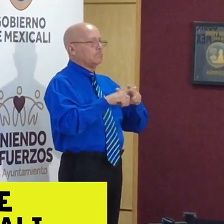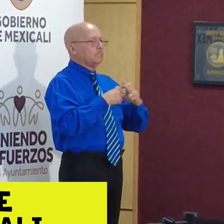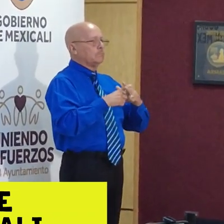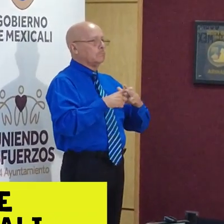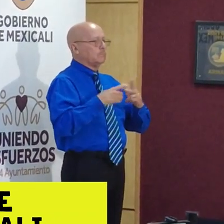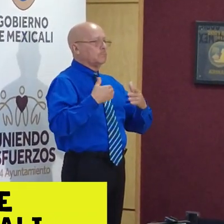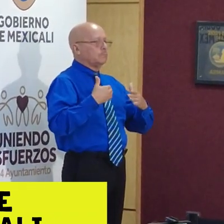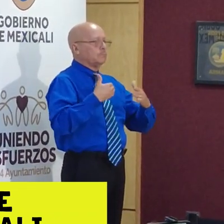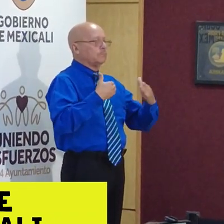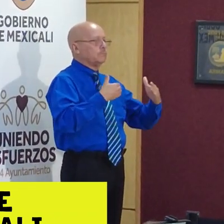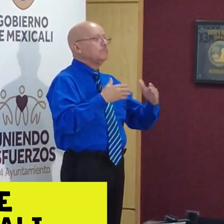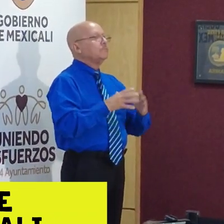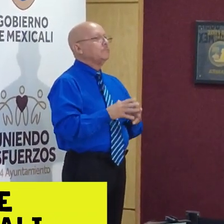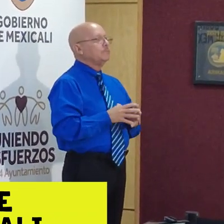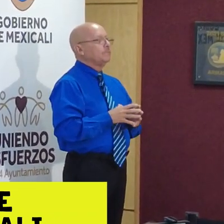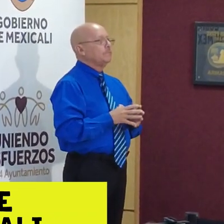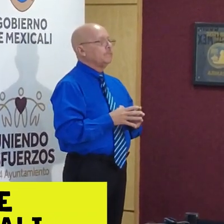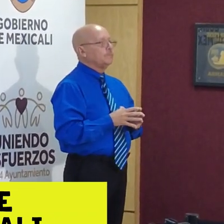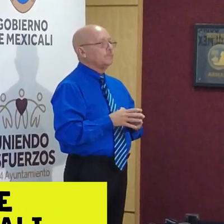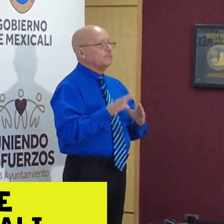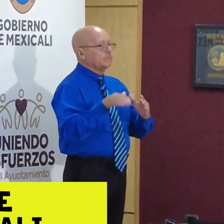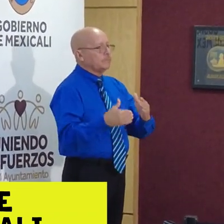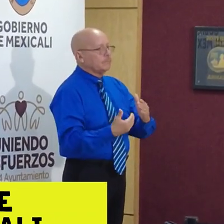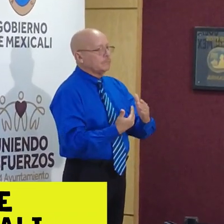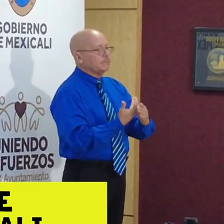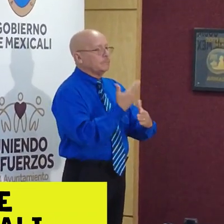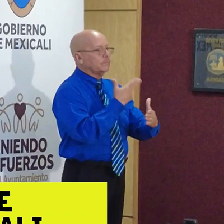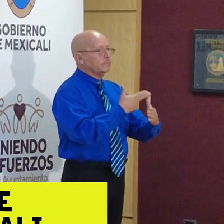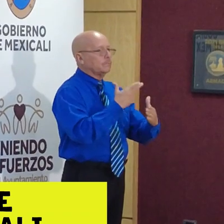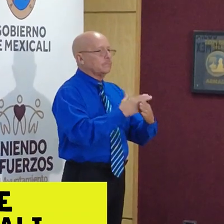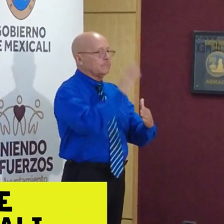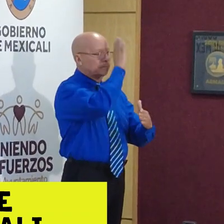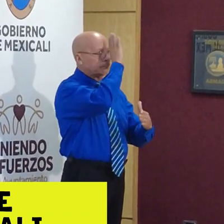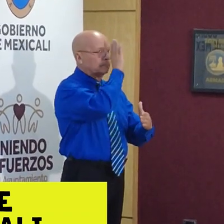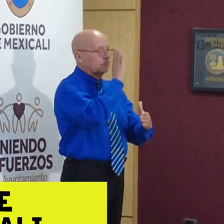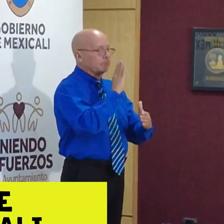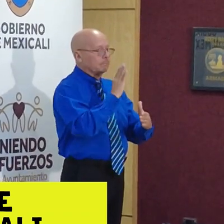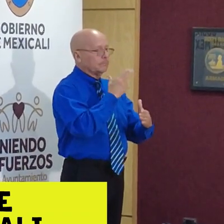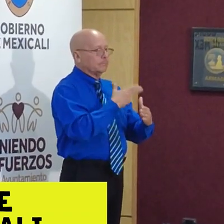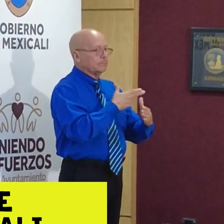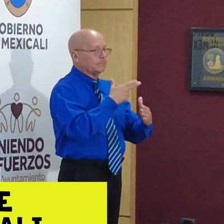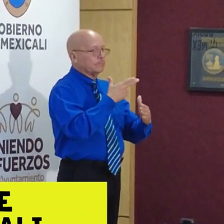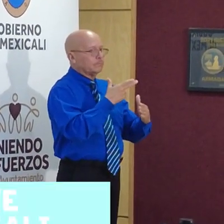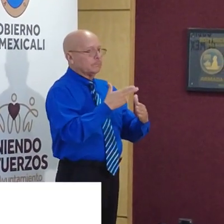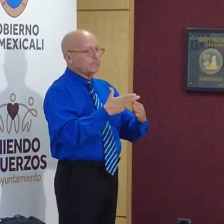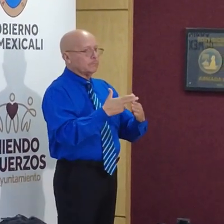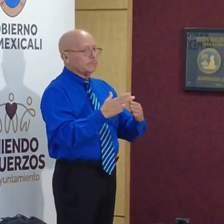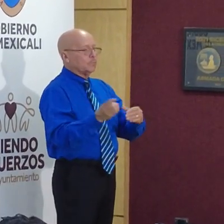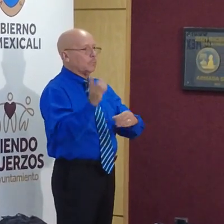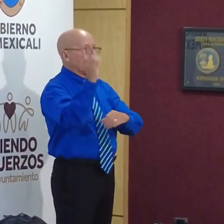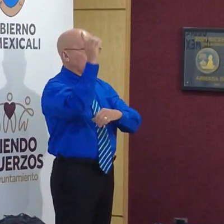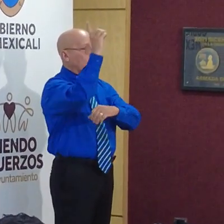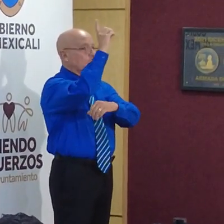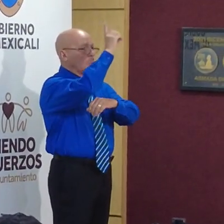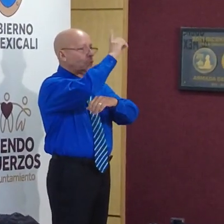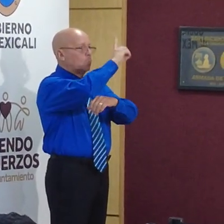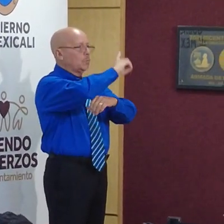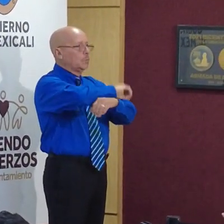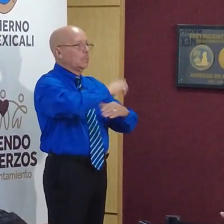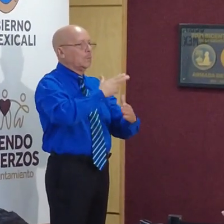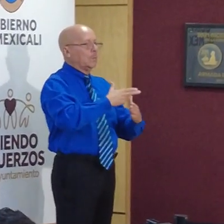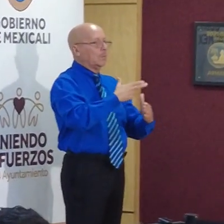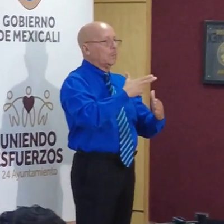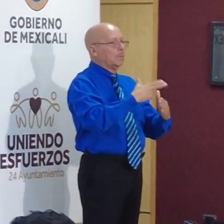transcurso de la mañana, mediodía, y se va prolongando durante todo el día hasta llegar a